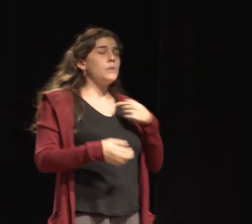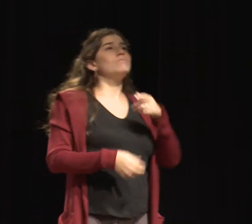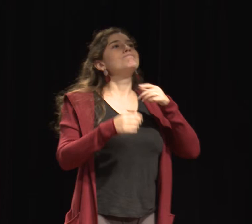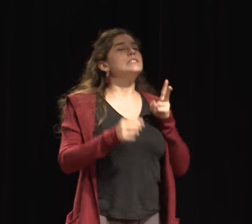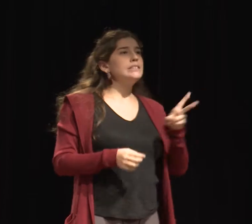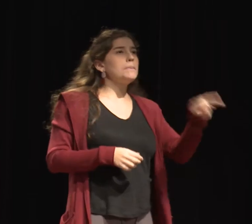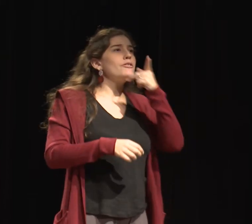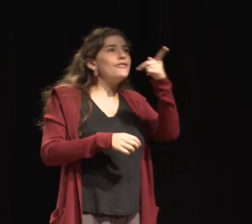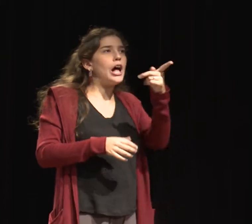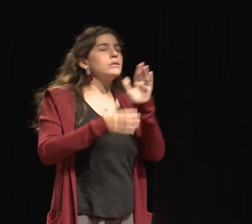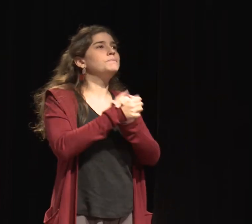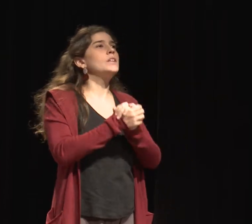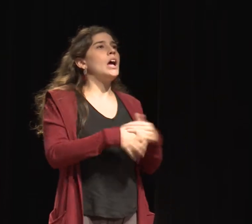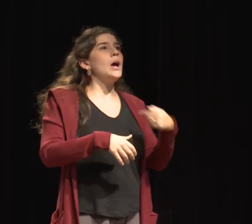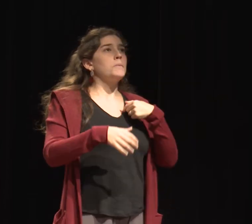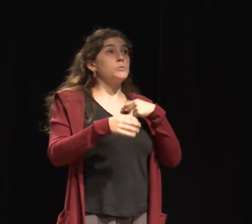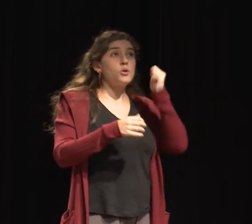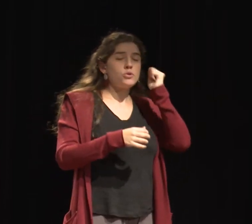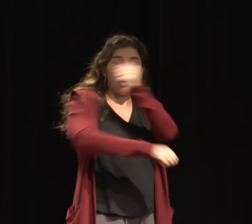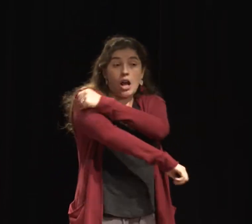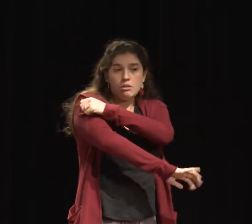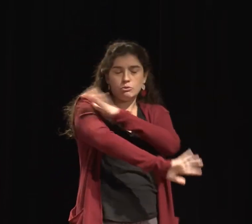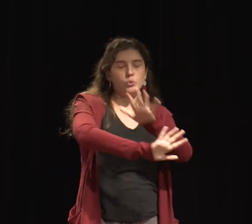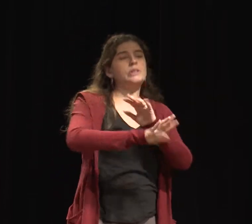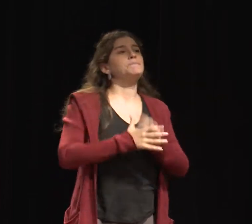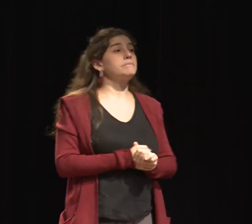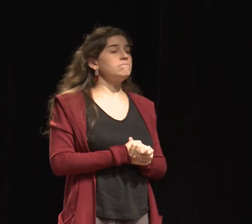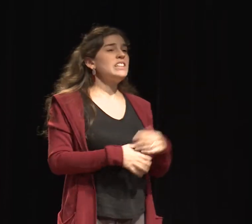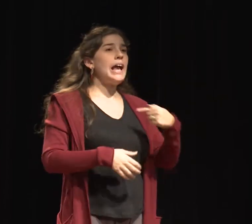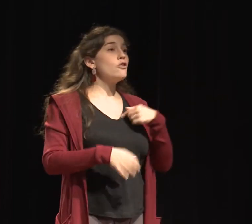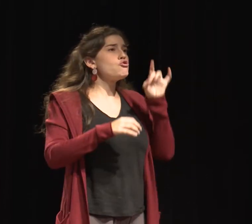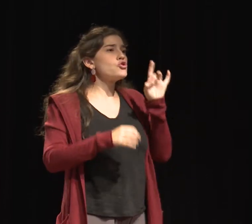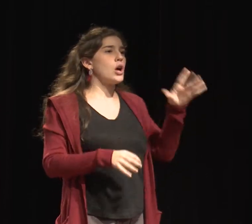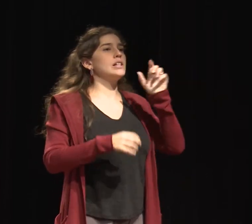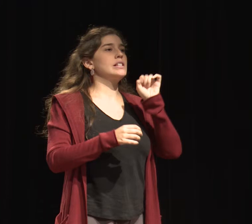às vezes, não está tão perfeito. Então, os alunos...